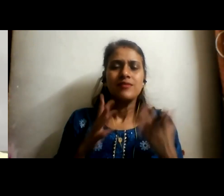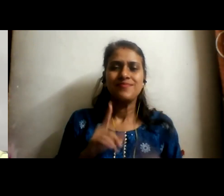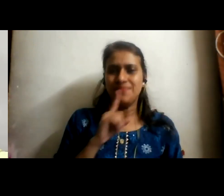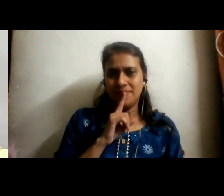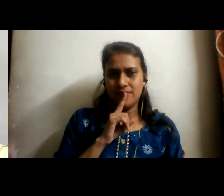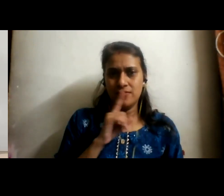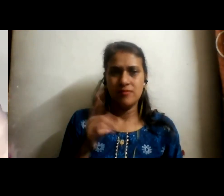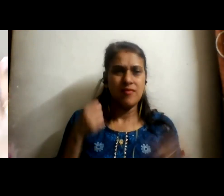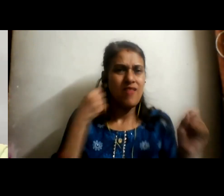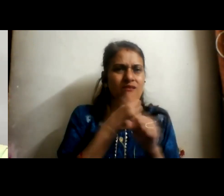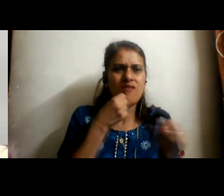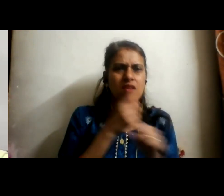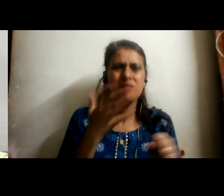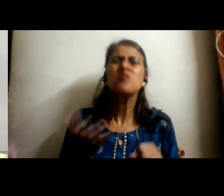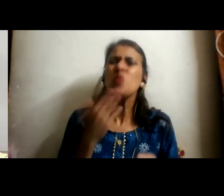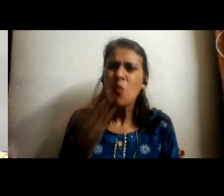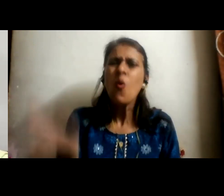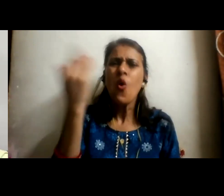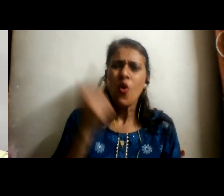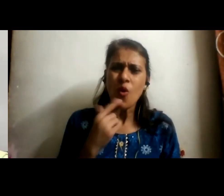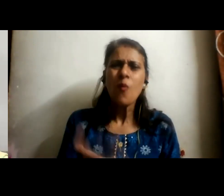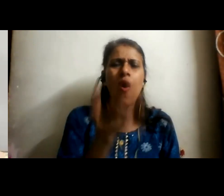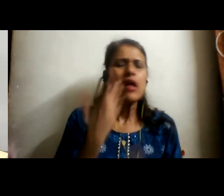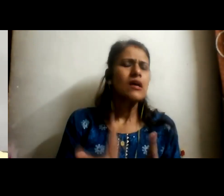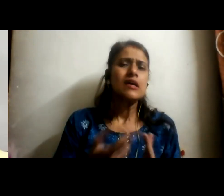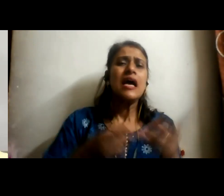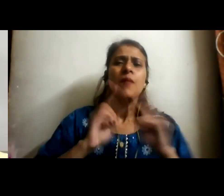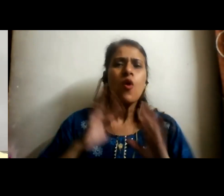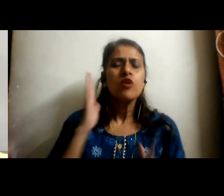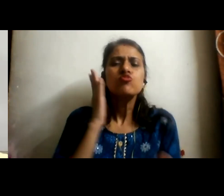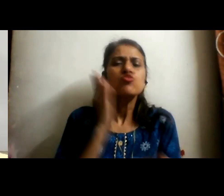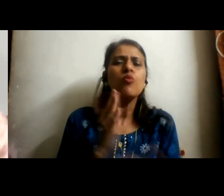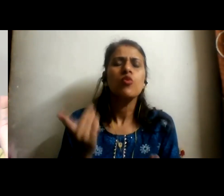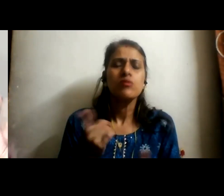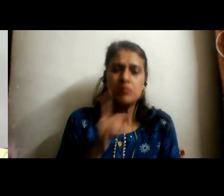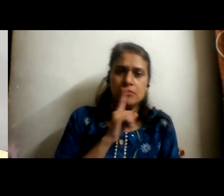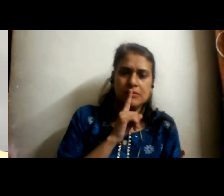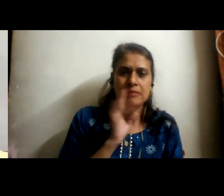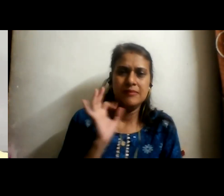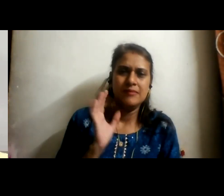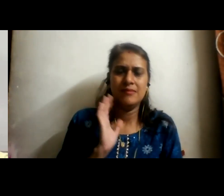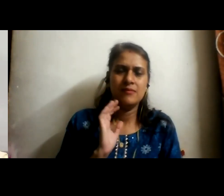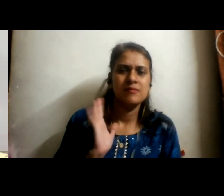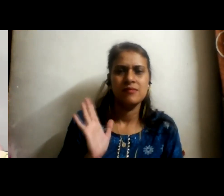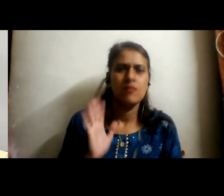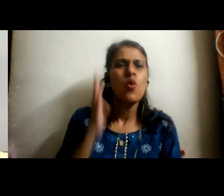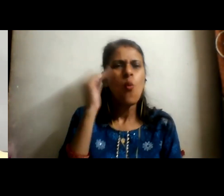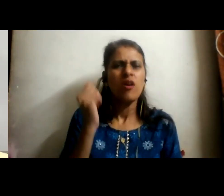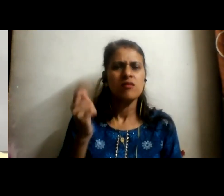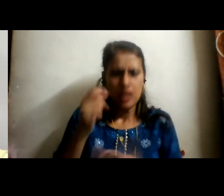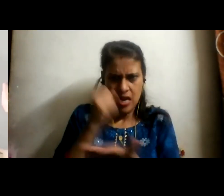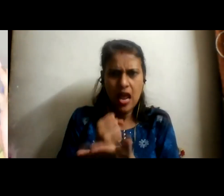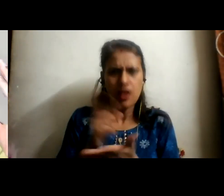लड़ते नहीं है, मैं उनसे लड़ती कि भाई बोला क्यों नहीं, किसने मना किया है, हम राइट्स की बात कर रहे हैं, हाउ डू वी टीच